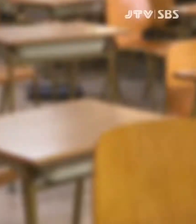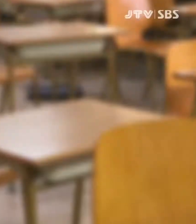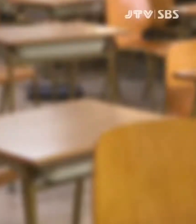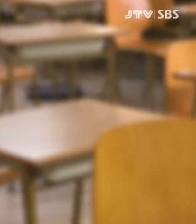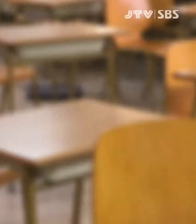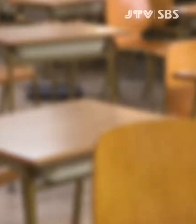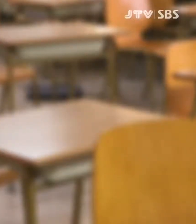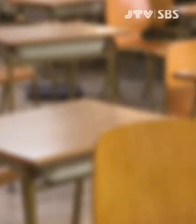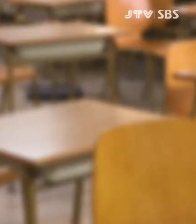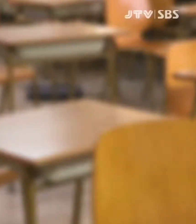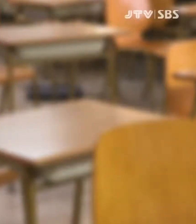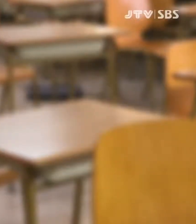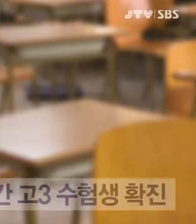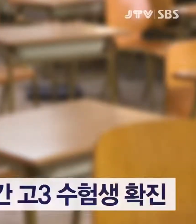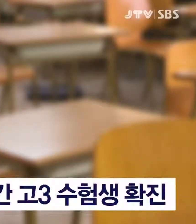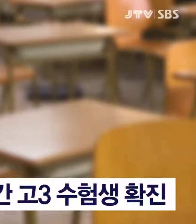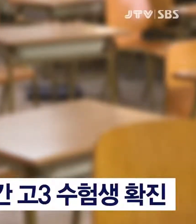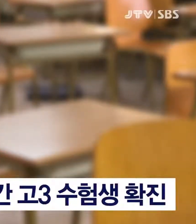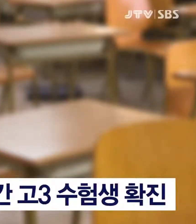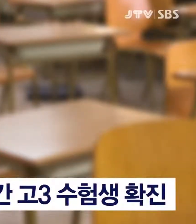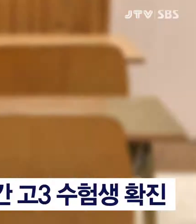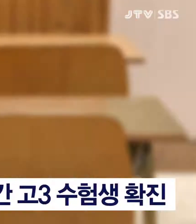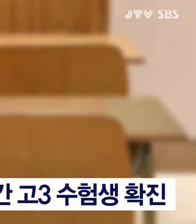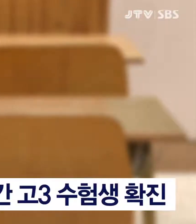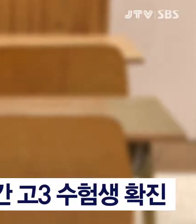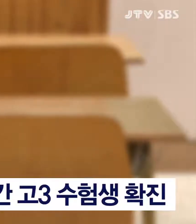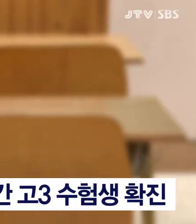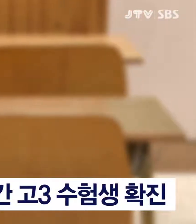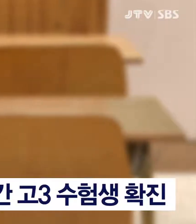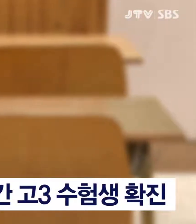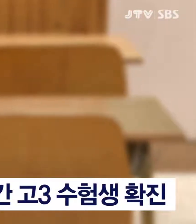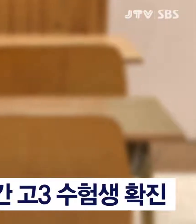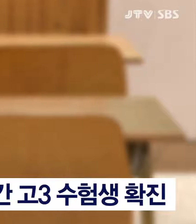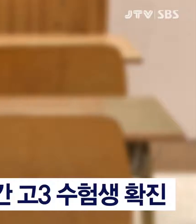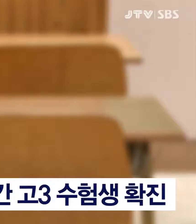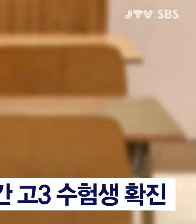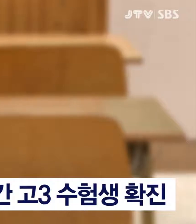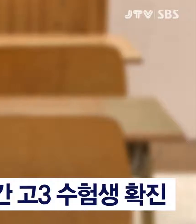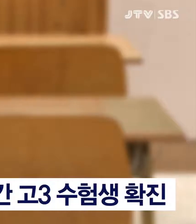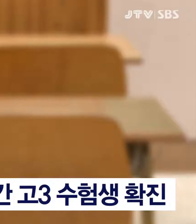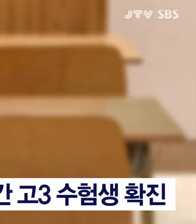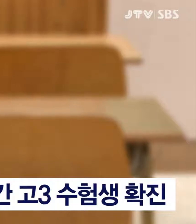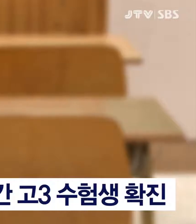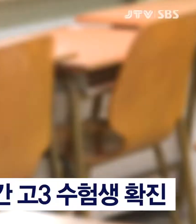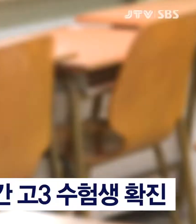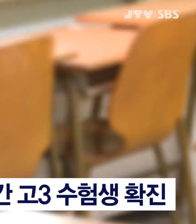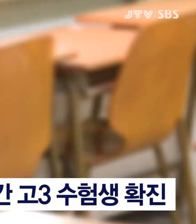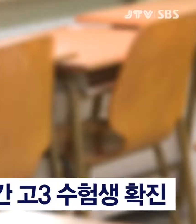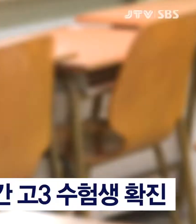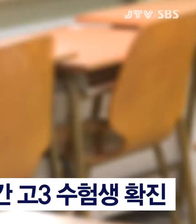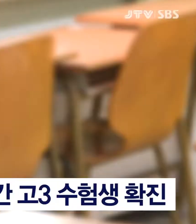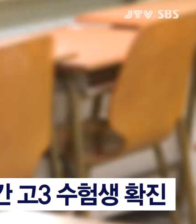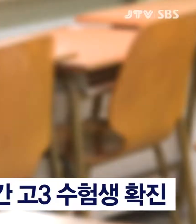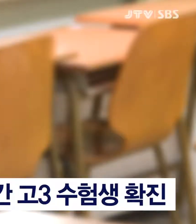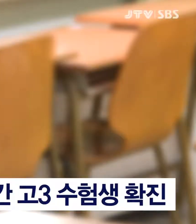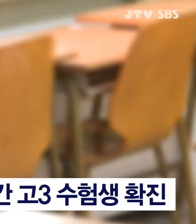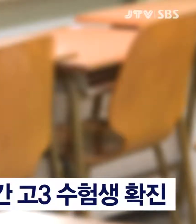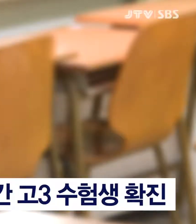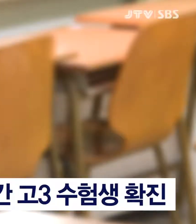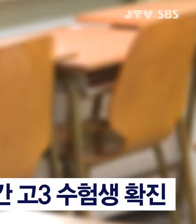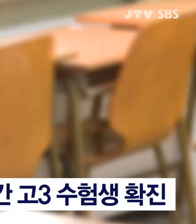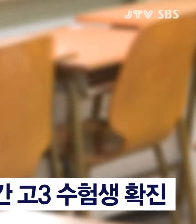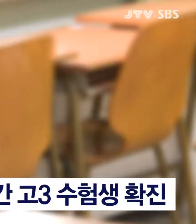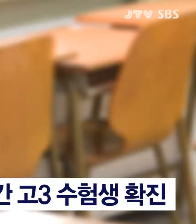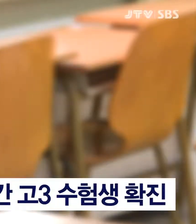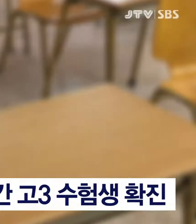새 확진자 가운데 전주 확진자 한 명은 서울 논술학원을 오간 고3 수험생입니다. 다행히 고3